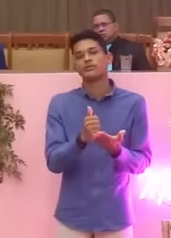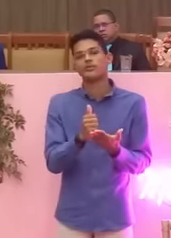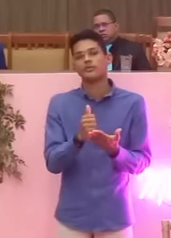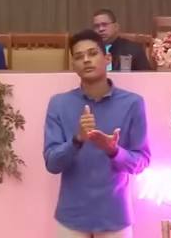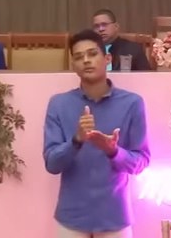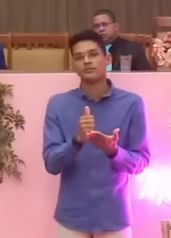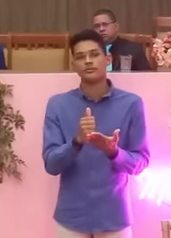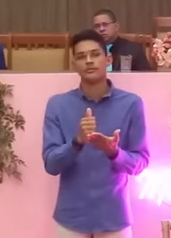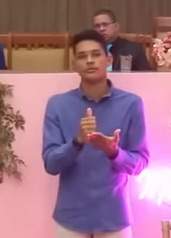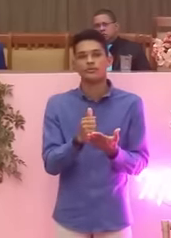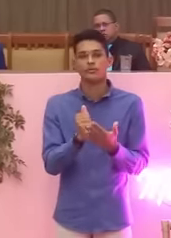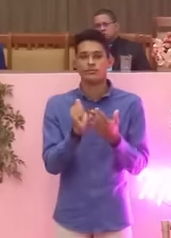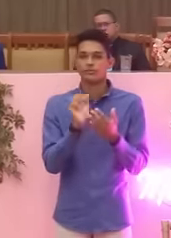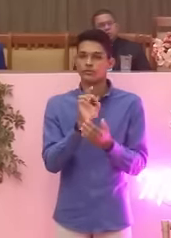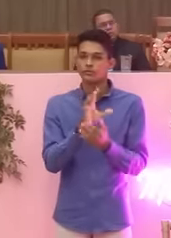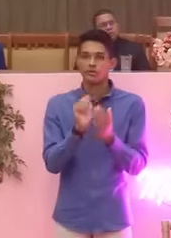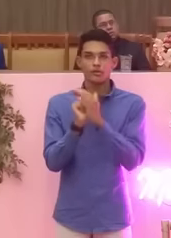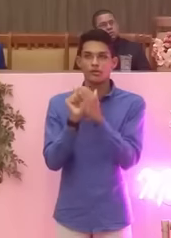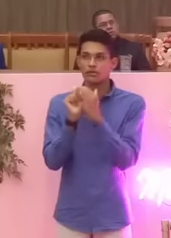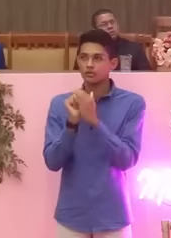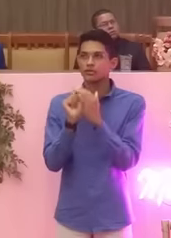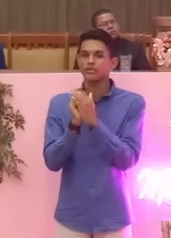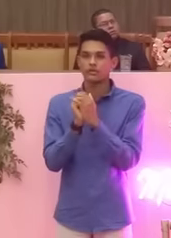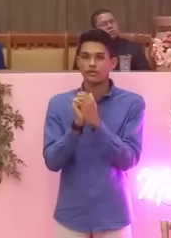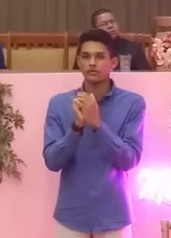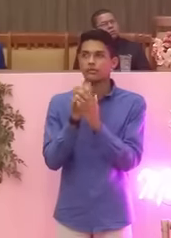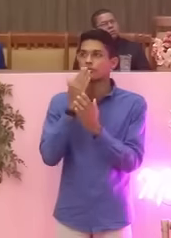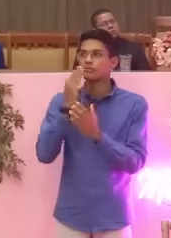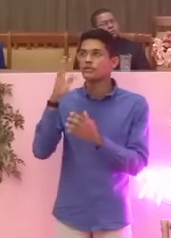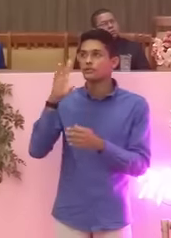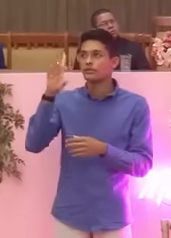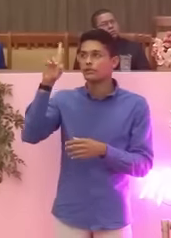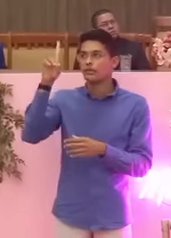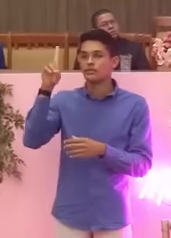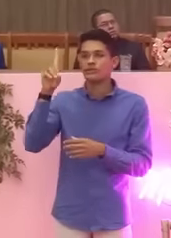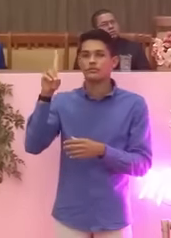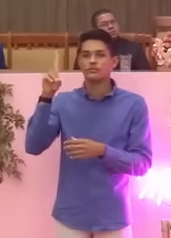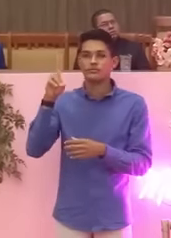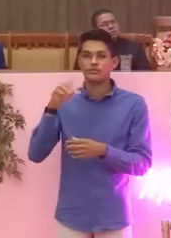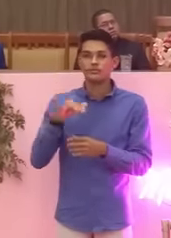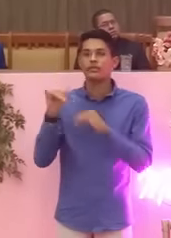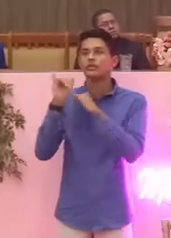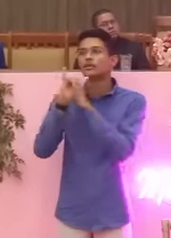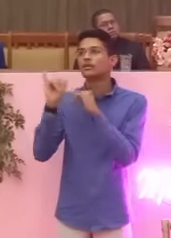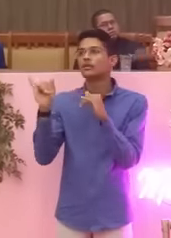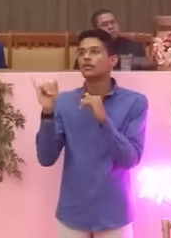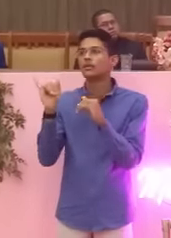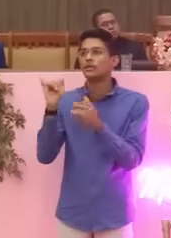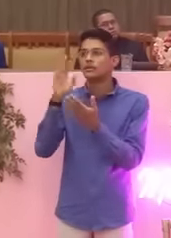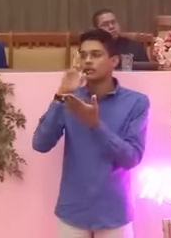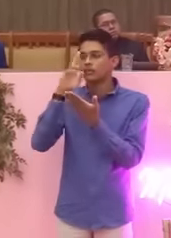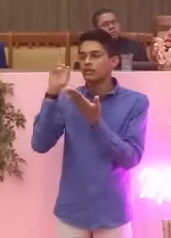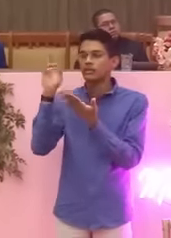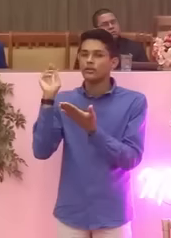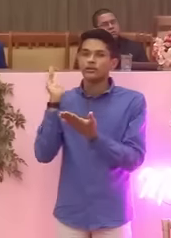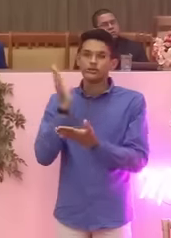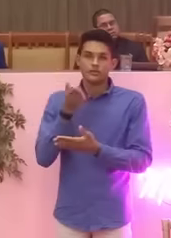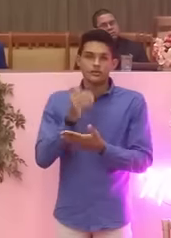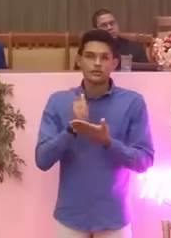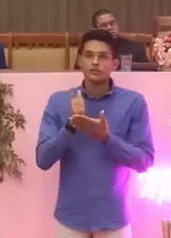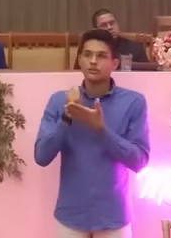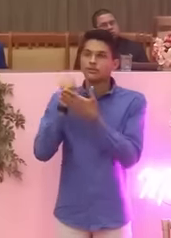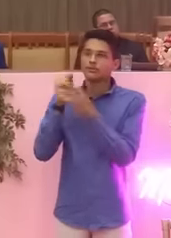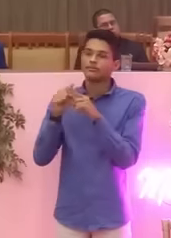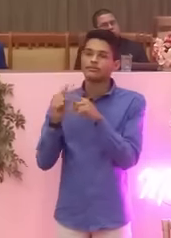com quem deixe com Deus Senhor Já ajudei Eu já coloquei mas não prospera não cresce